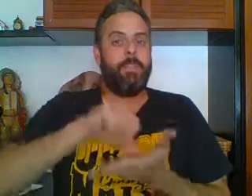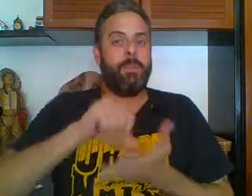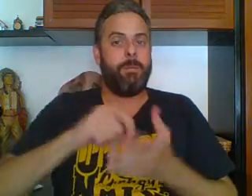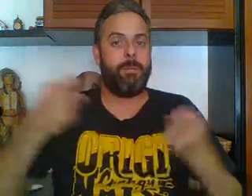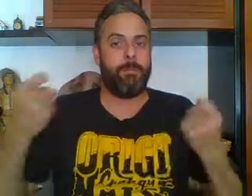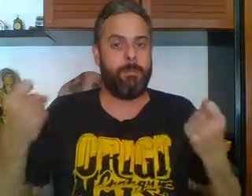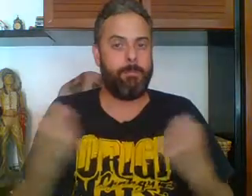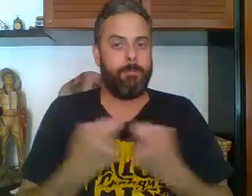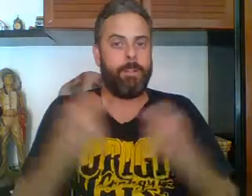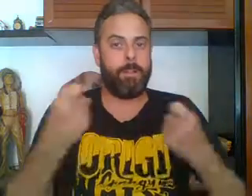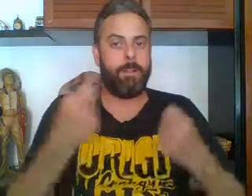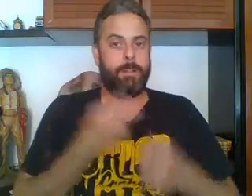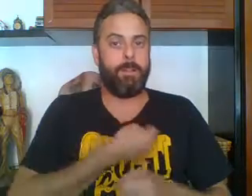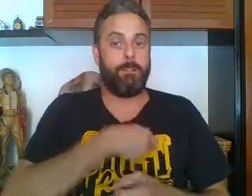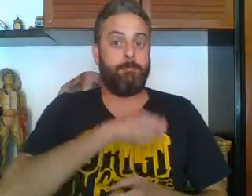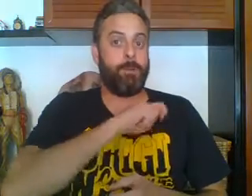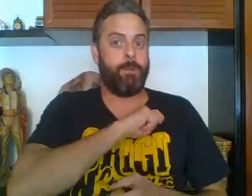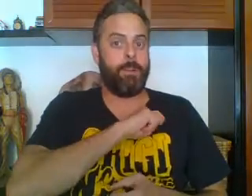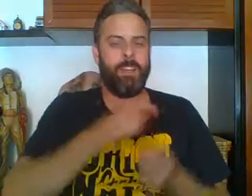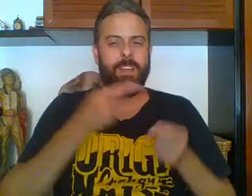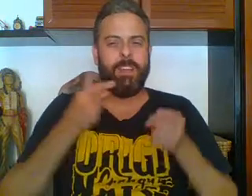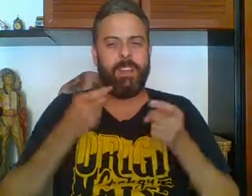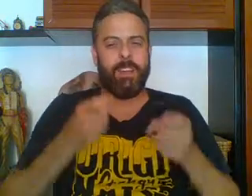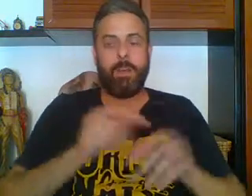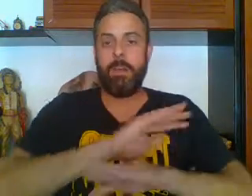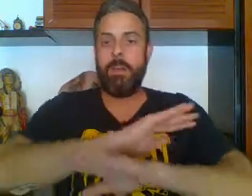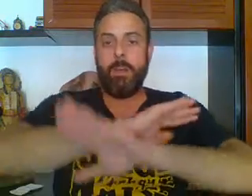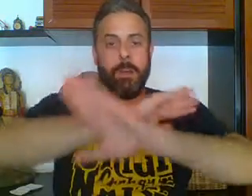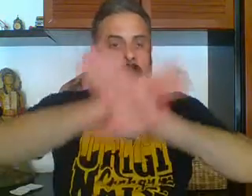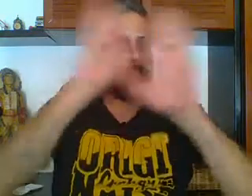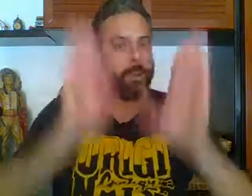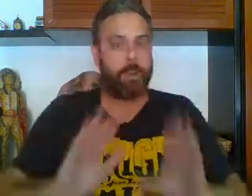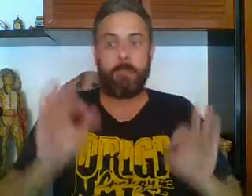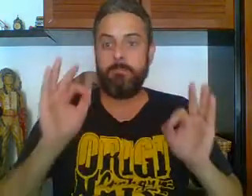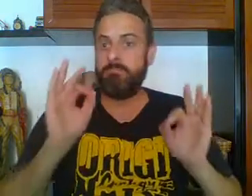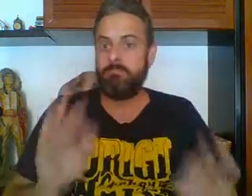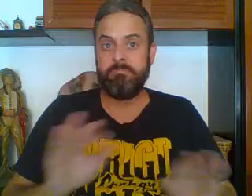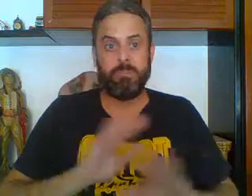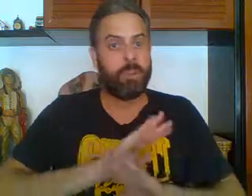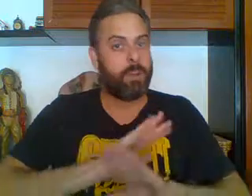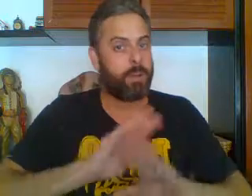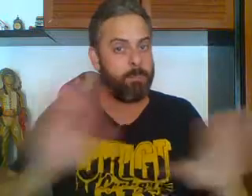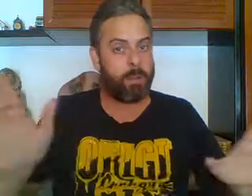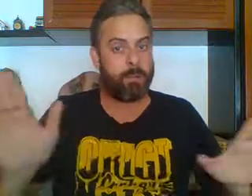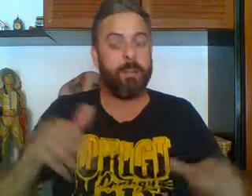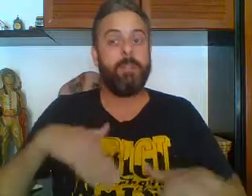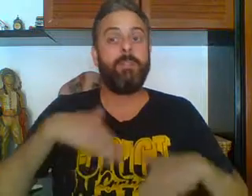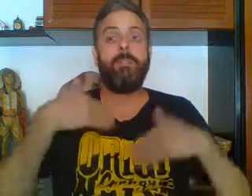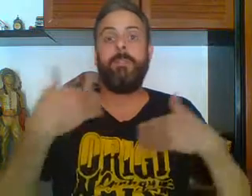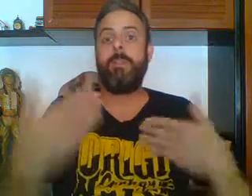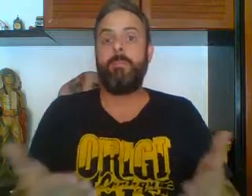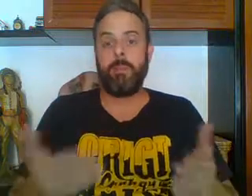A ver si podemos ver también un poquito el pelotón ahora en el descenso para ver cómo están marcando, ¿no?, el ritmo, si siguen siendo